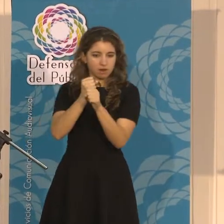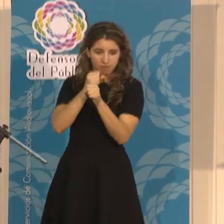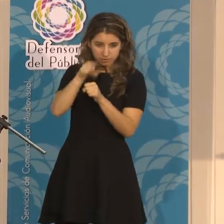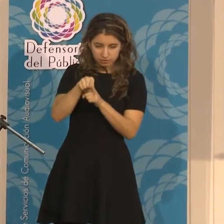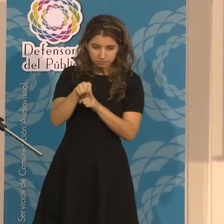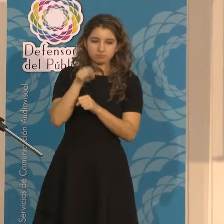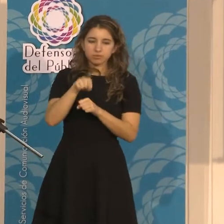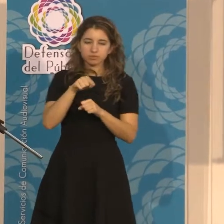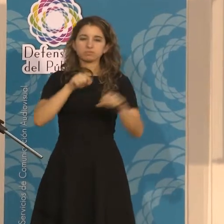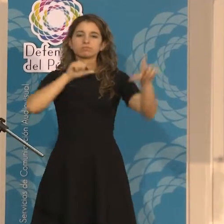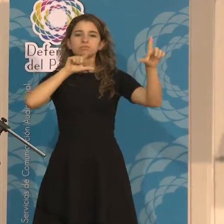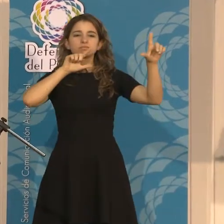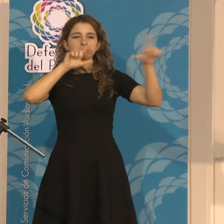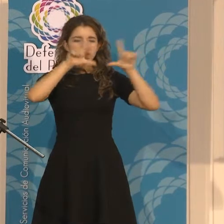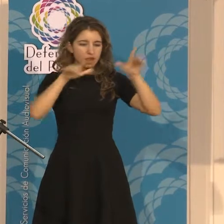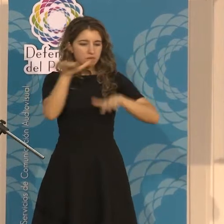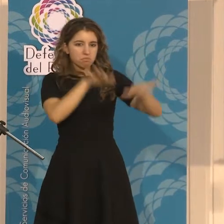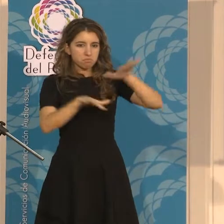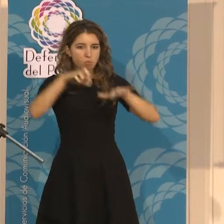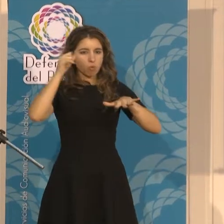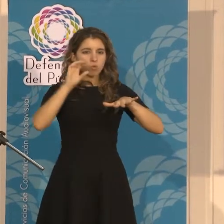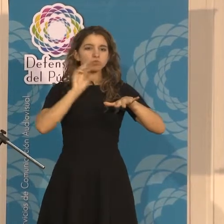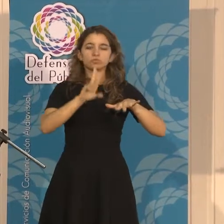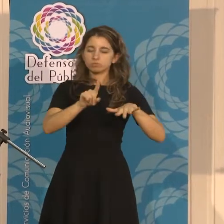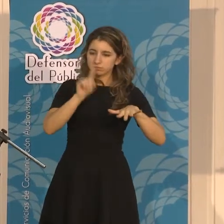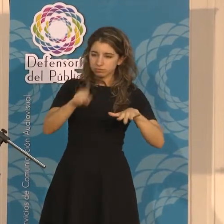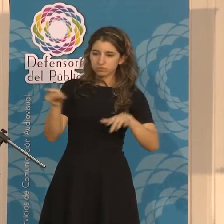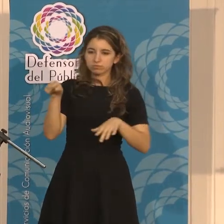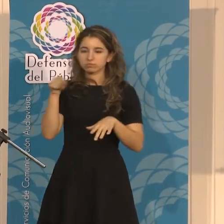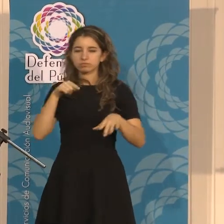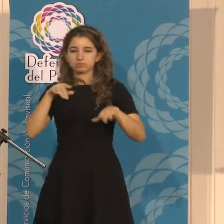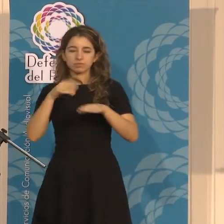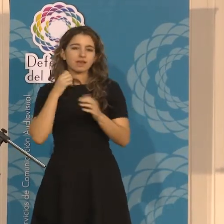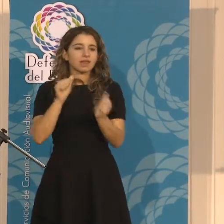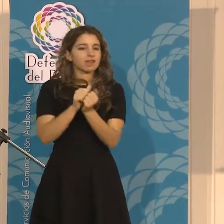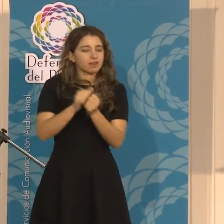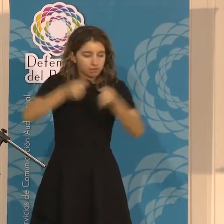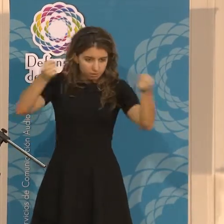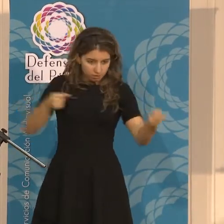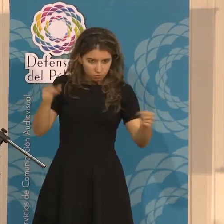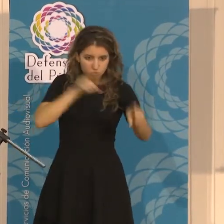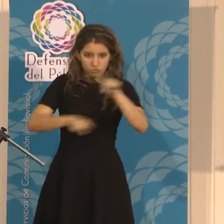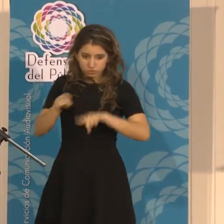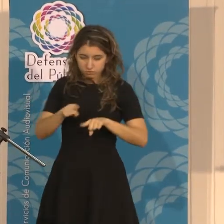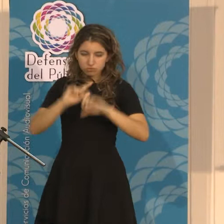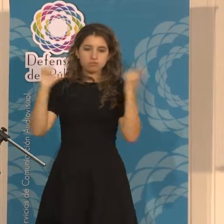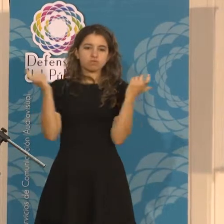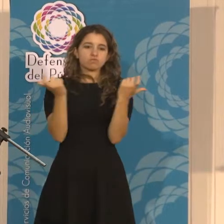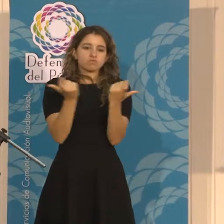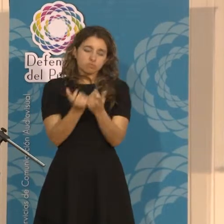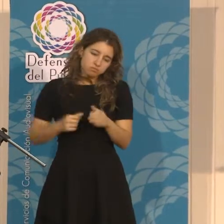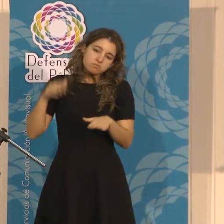y usuario de contenidos mediáticos coordinador de una publicación gráfica y militante social